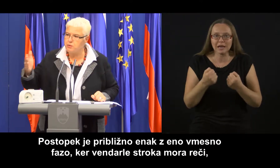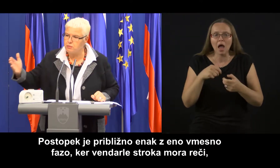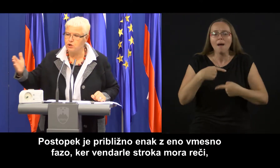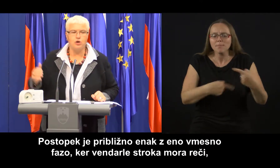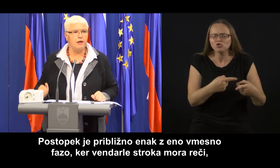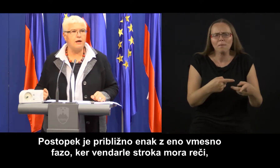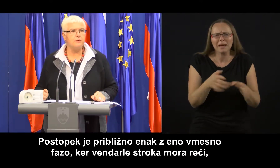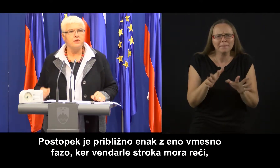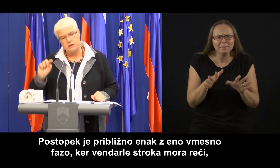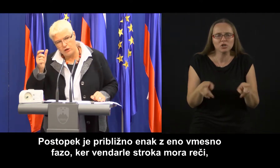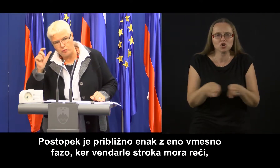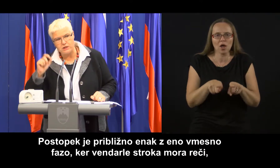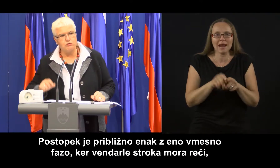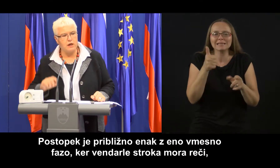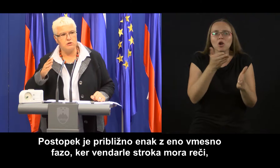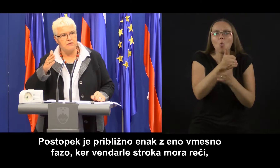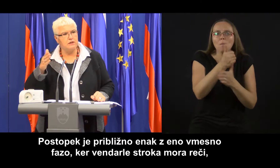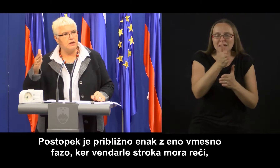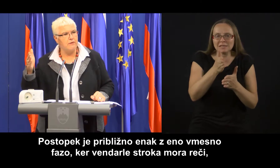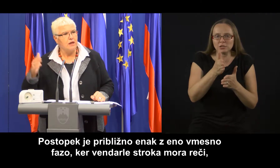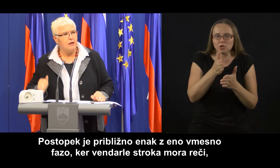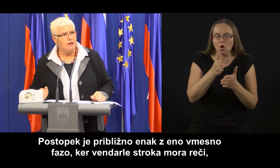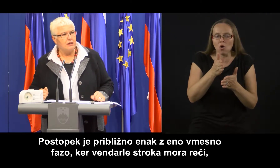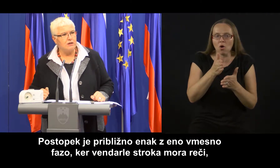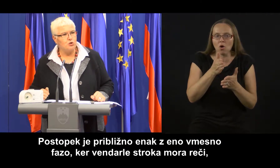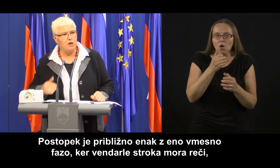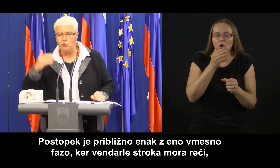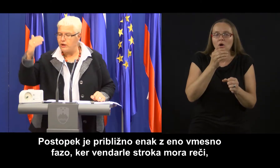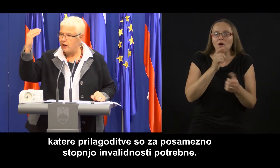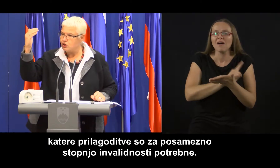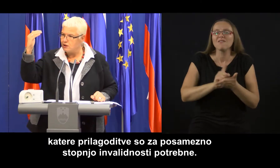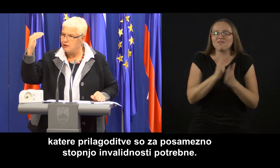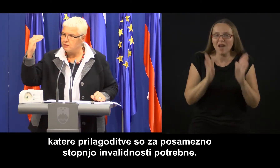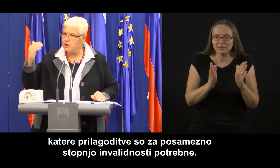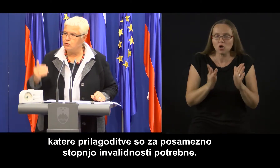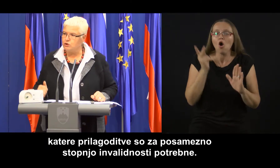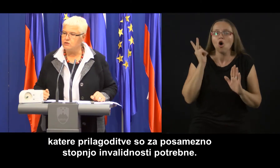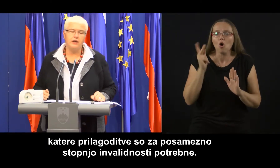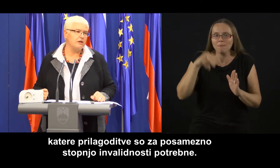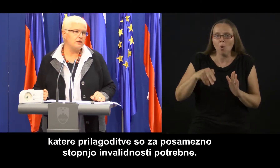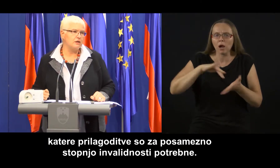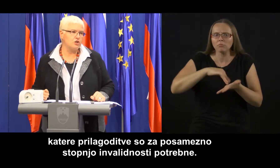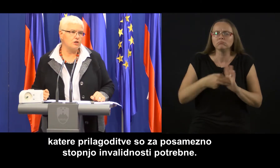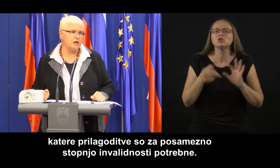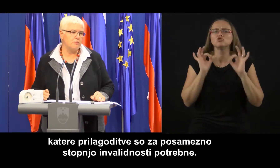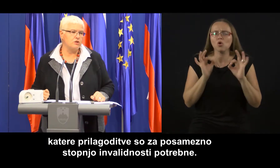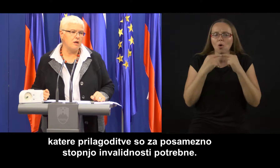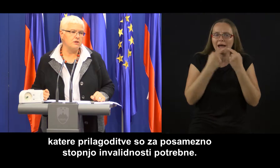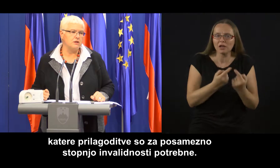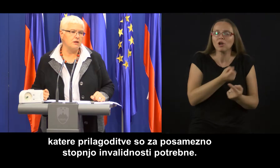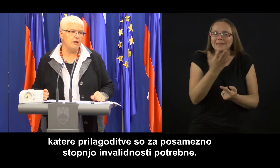Postopek je približno enak, z eno vmesno fazo, ker vendarle stroka more reči, katera prilagoditve so